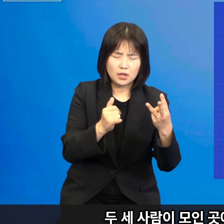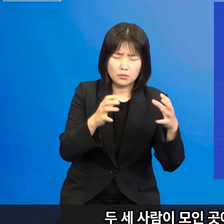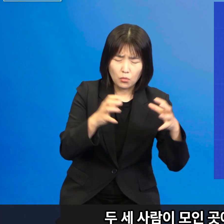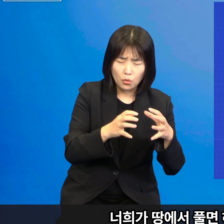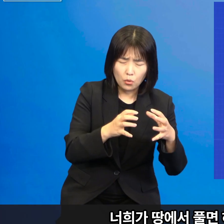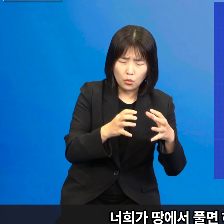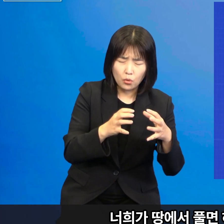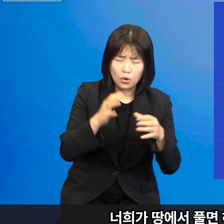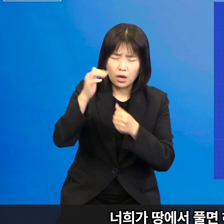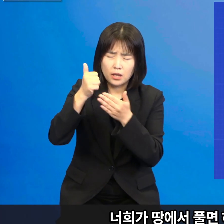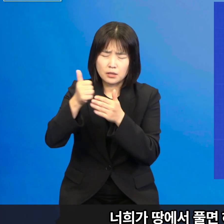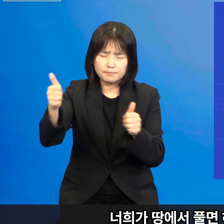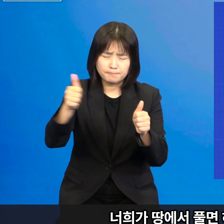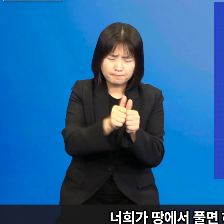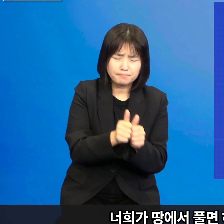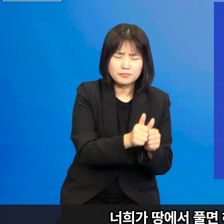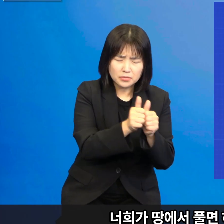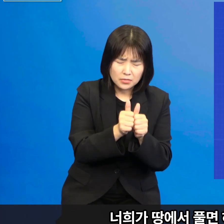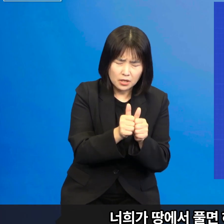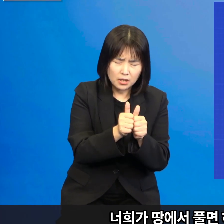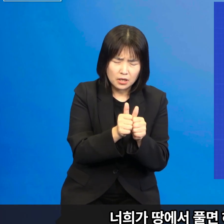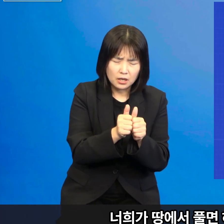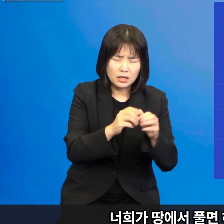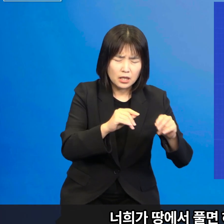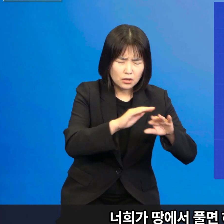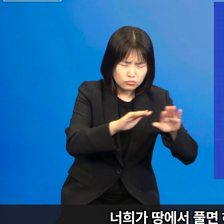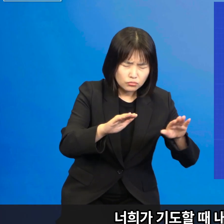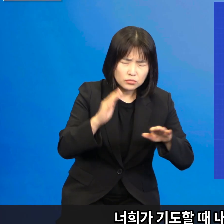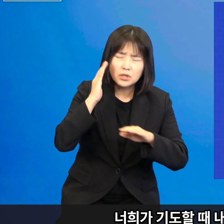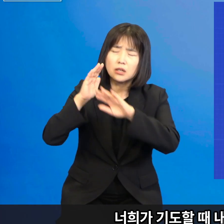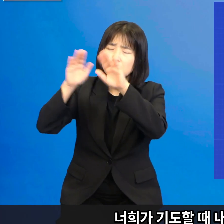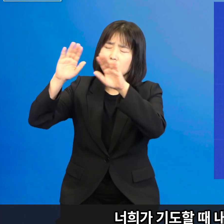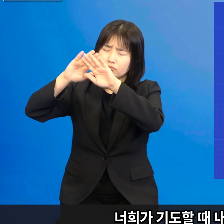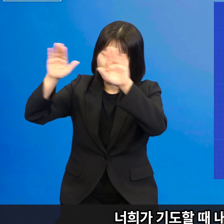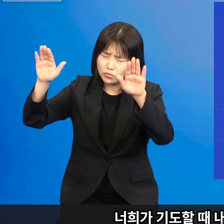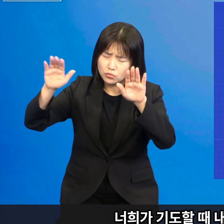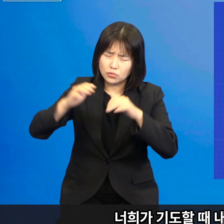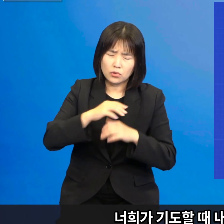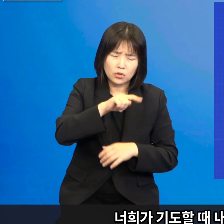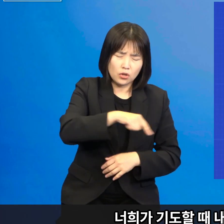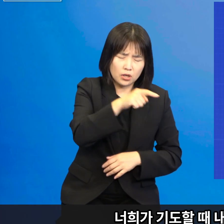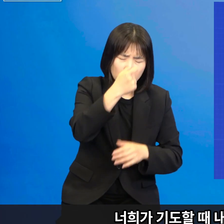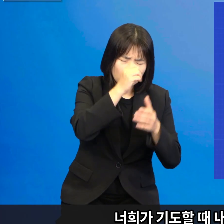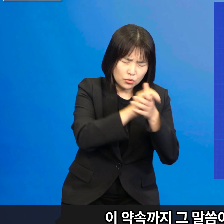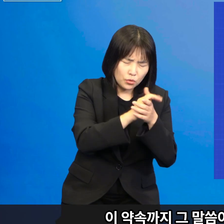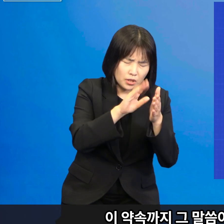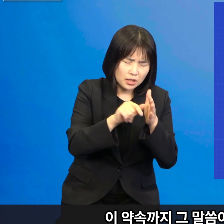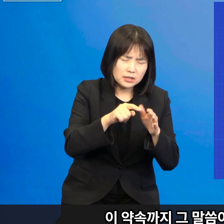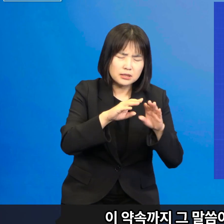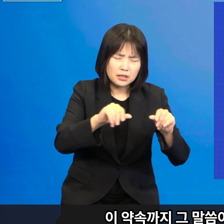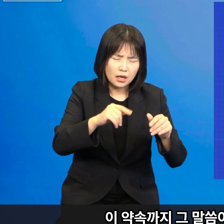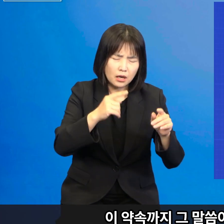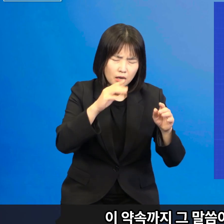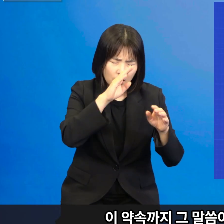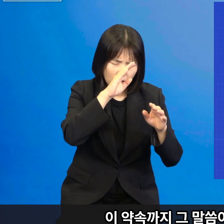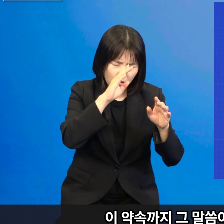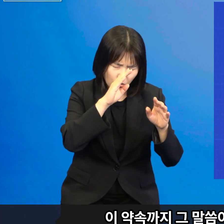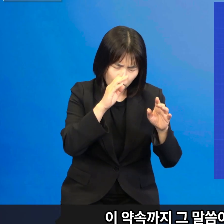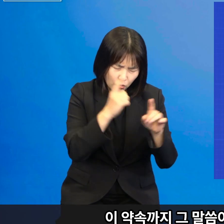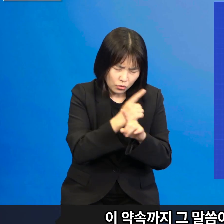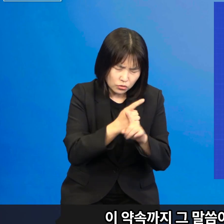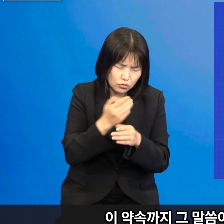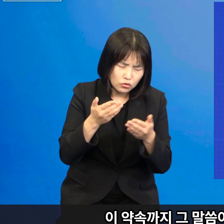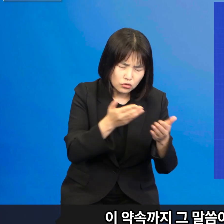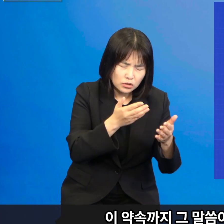함께 할 것이라. 너희가 땅에서 풀면 하늘에서 풀릴 것이고 너희가 기도할 때 내가 이 땅을 고치리라 약속하신 그 말씀이